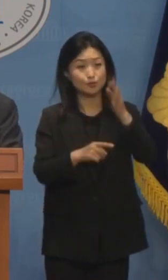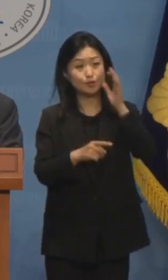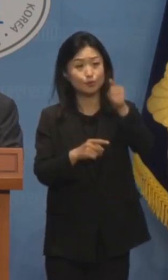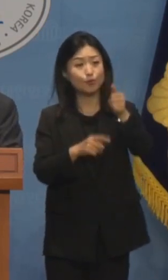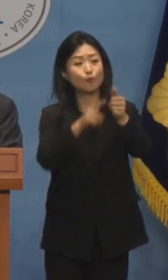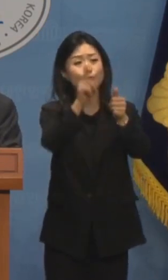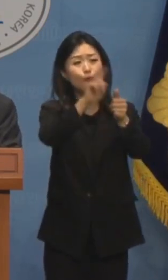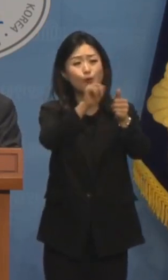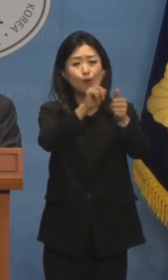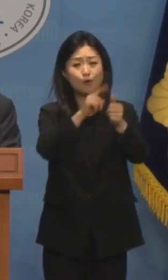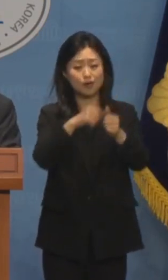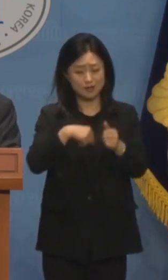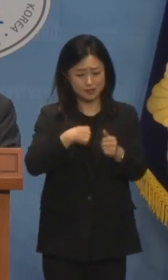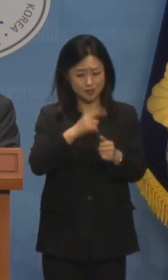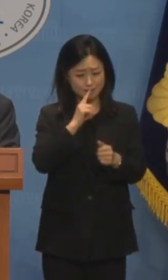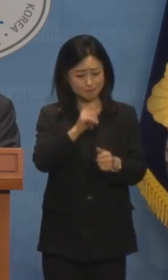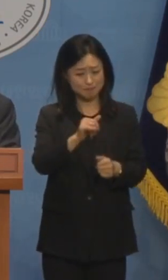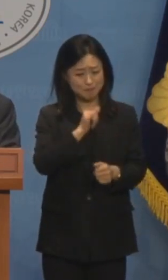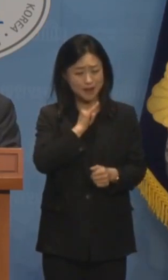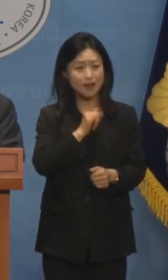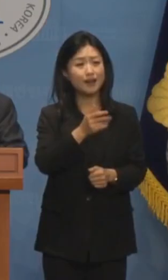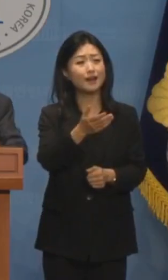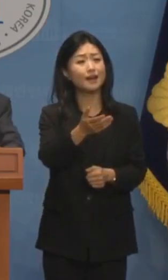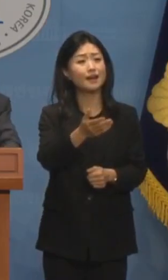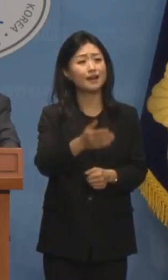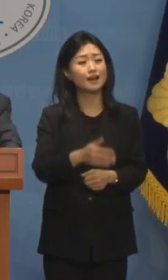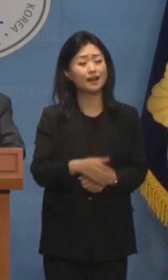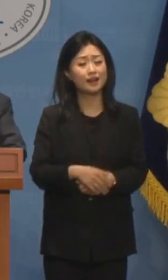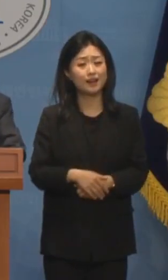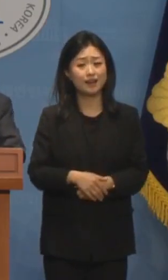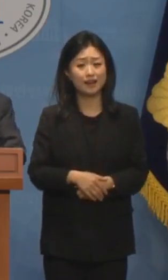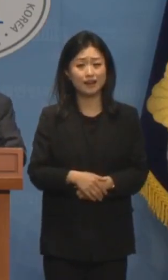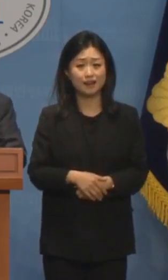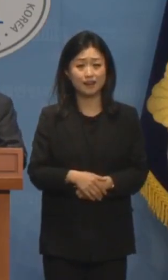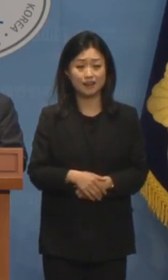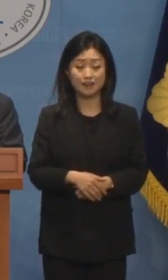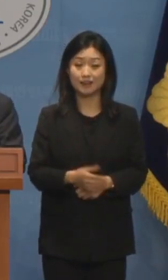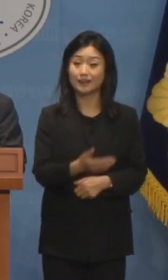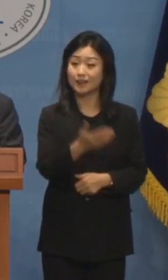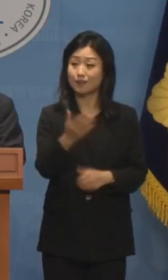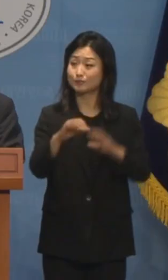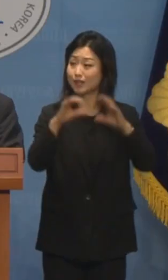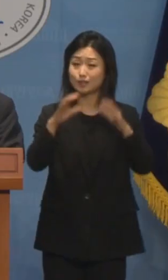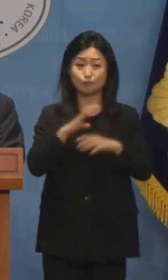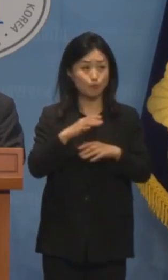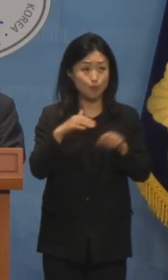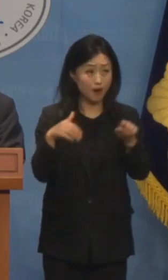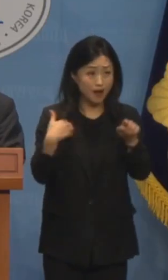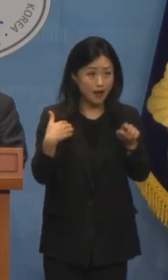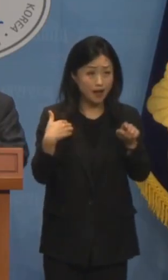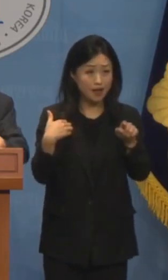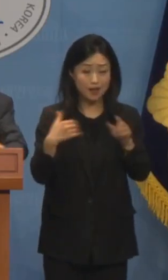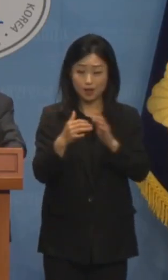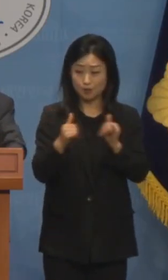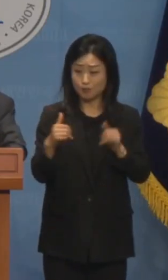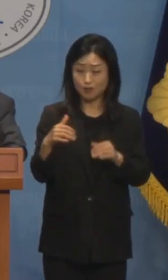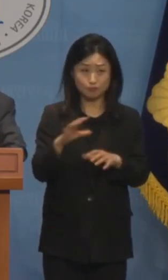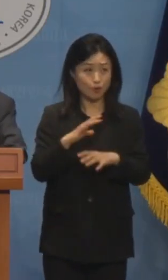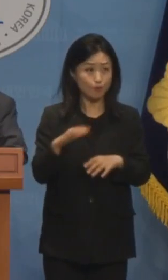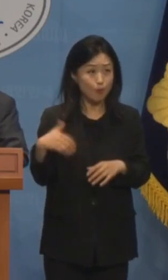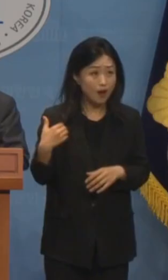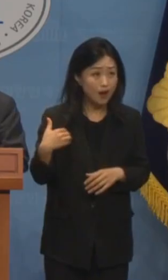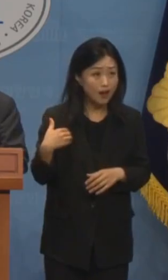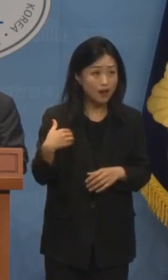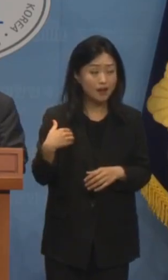싶습니다. 자승자박, 제 무덤 제가 판다고 했습니다. 세상 무서운 줄 모르고, 그리고 국민 무서운 줄